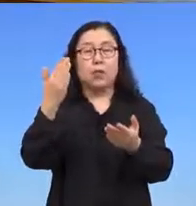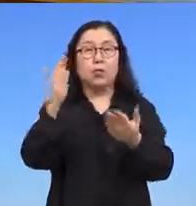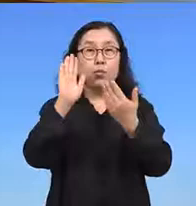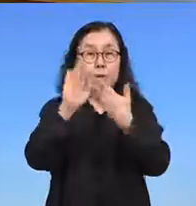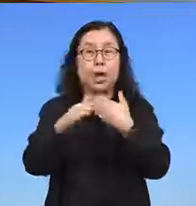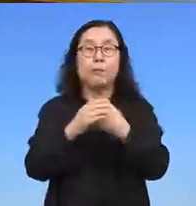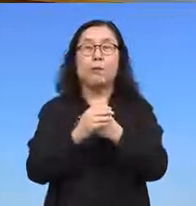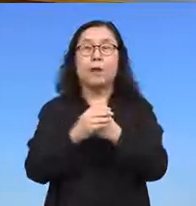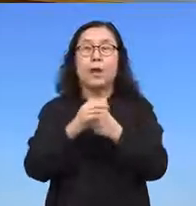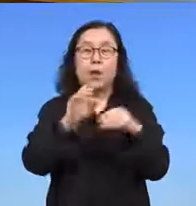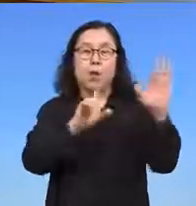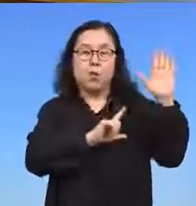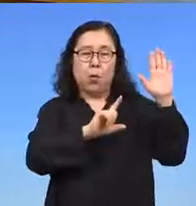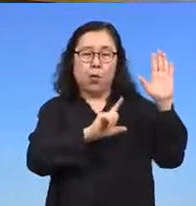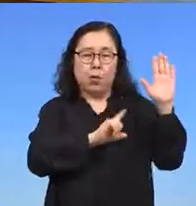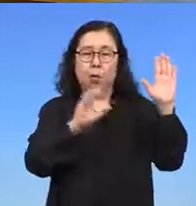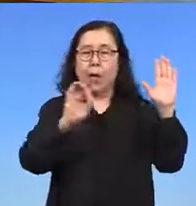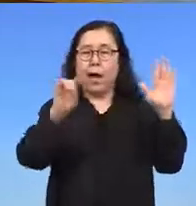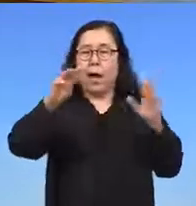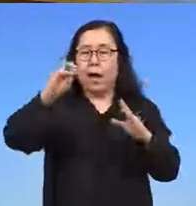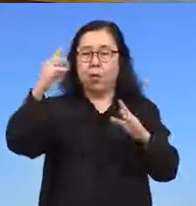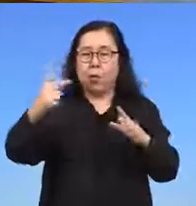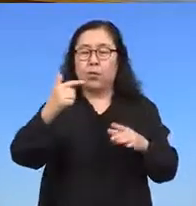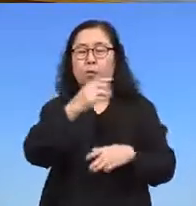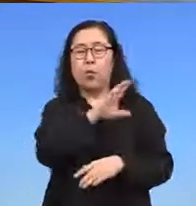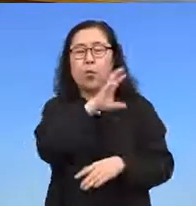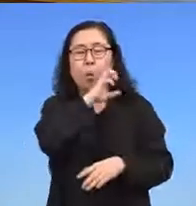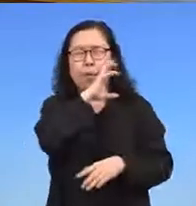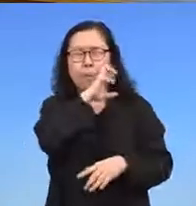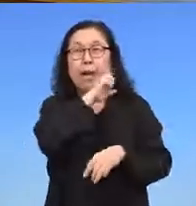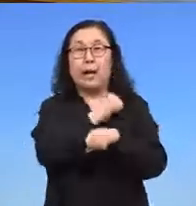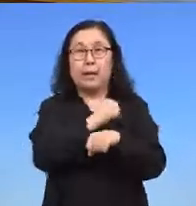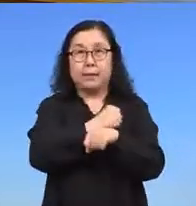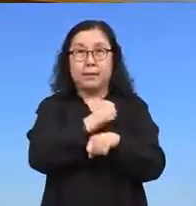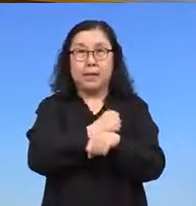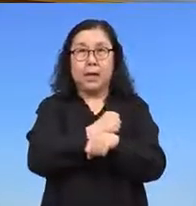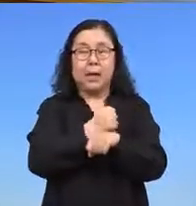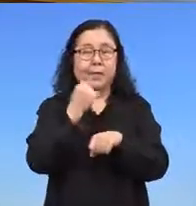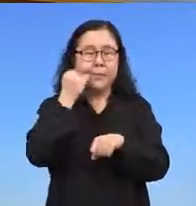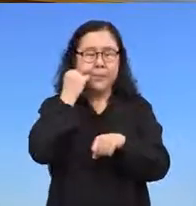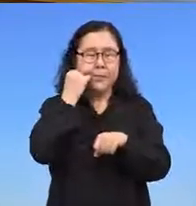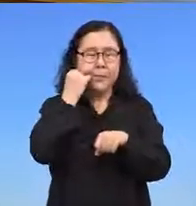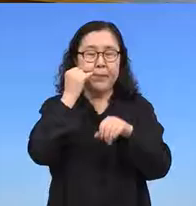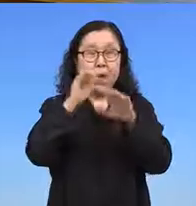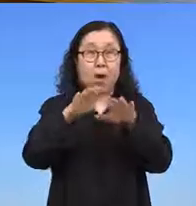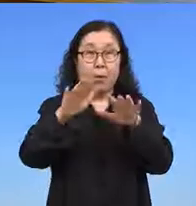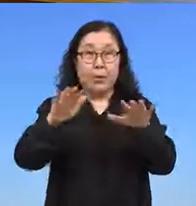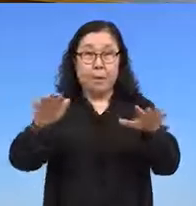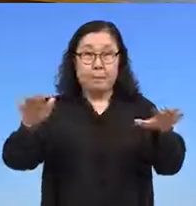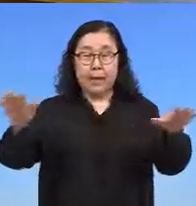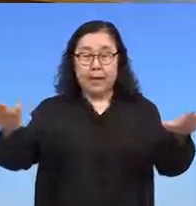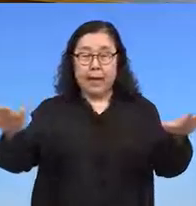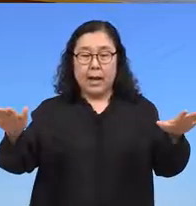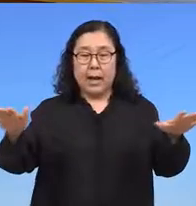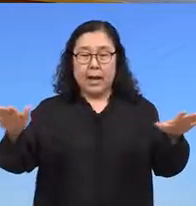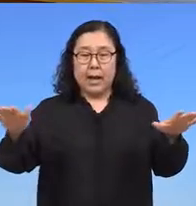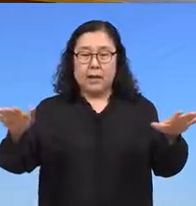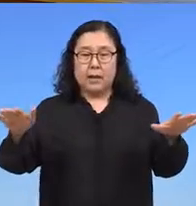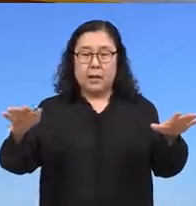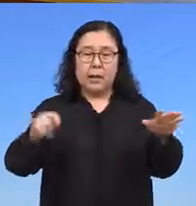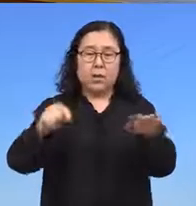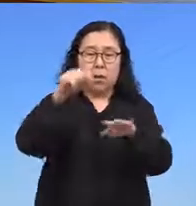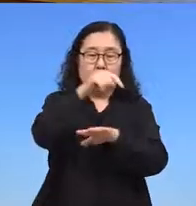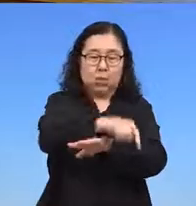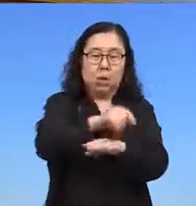회중이 그 광야에서 모세와 아론을 원망하여. 여러분, 이스라엘 백성들이 홍해를 건너자마자 들이퍼붓는